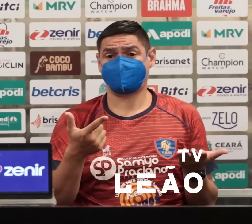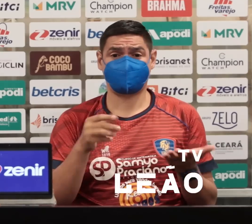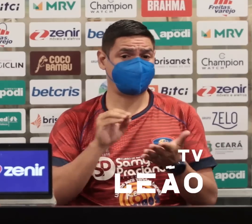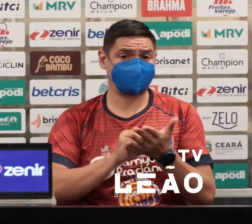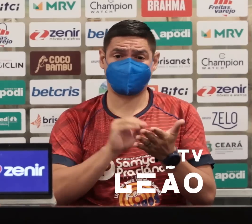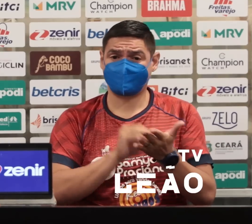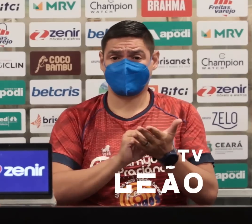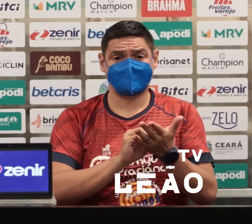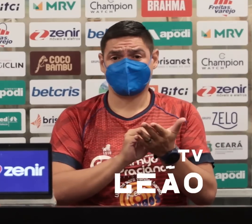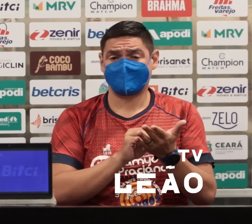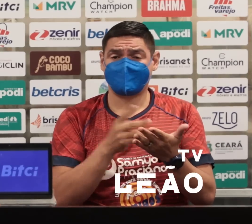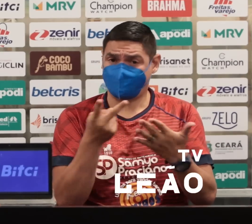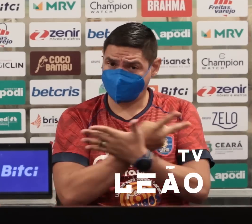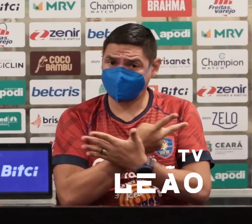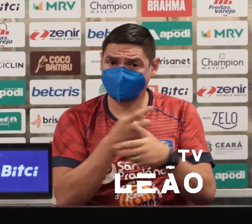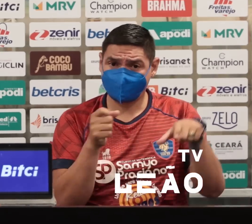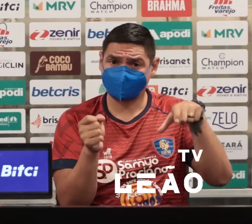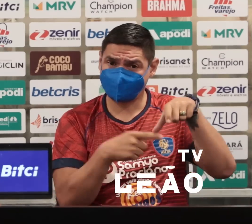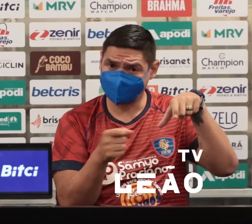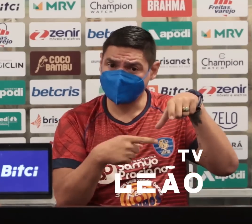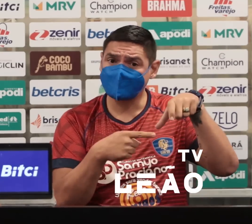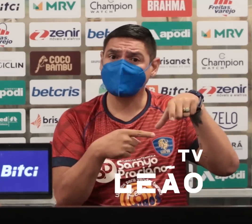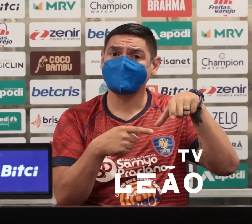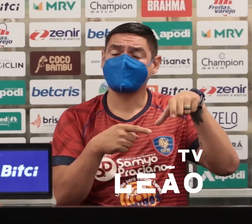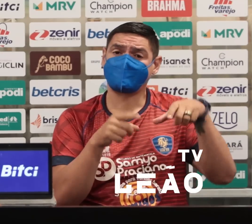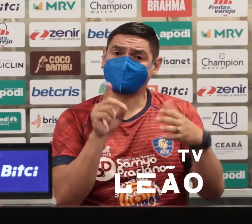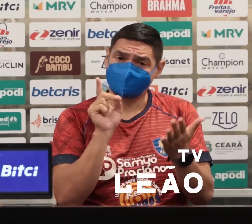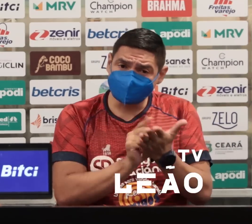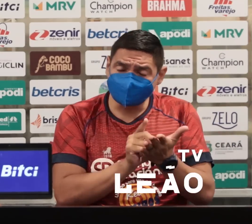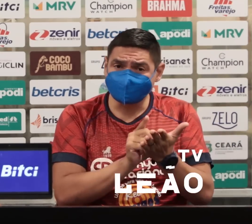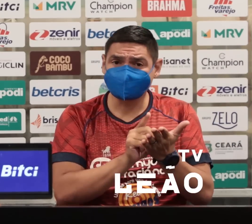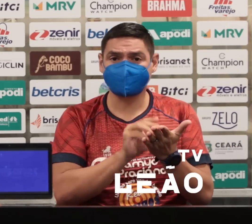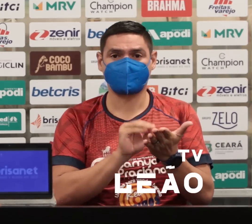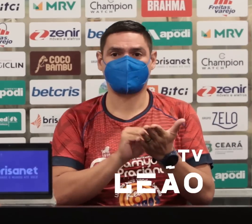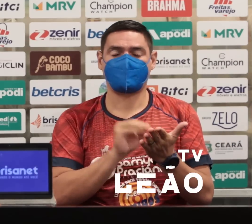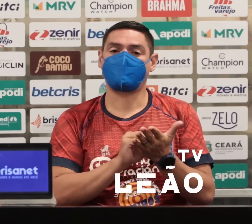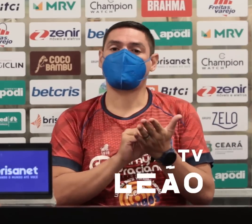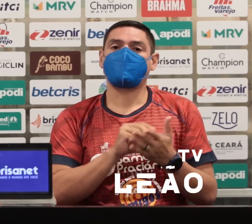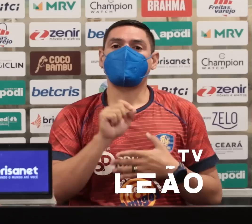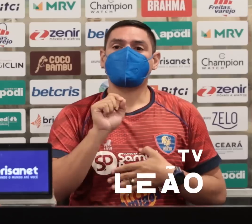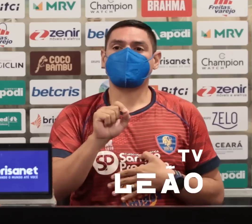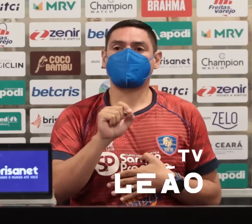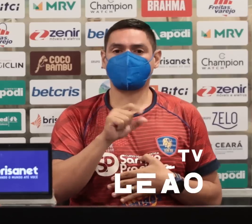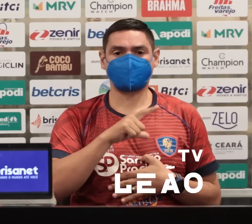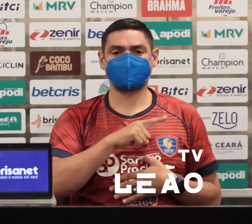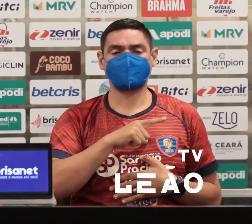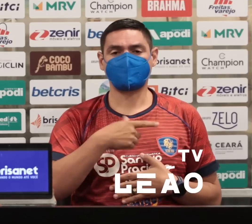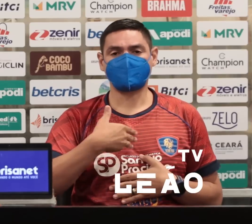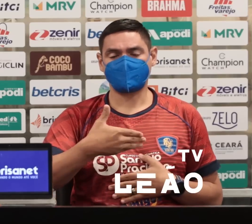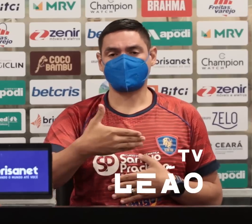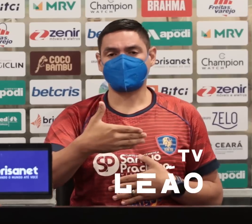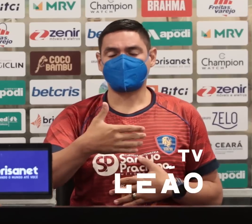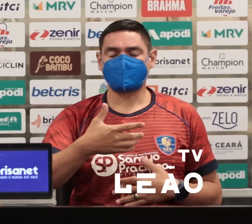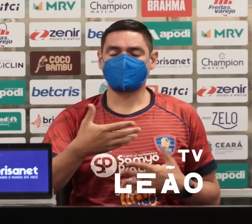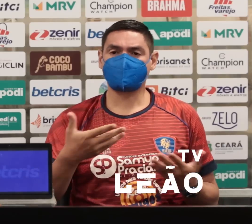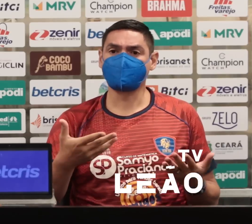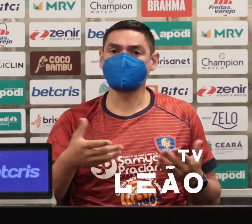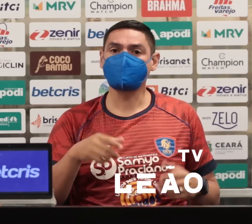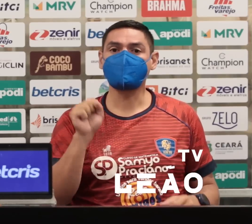uma finalização ou concreta ou correta ou com que fizera o dano.